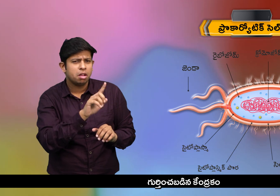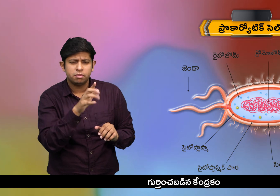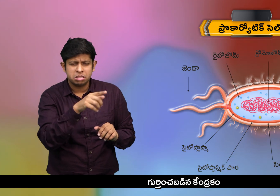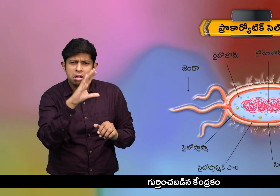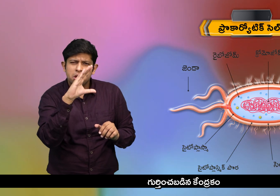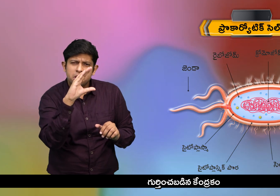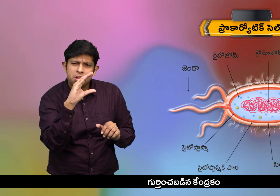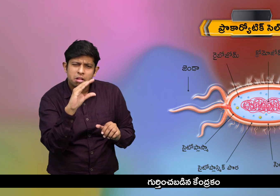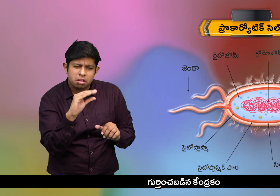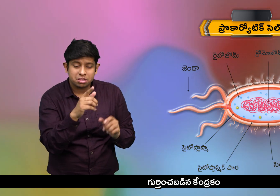గుర్తించబడిన కేంద్రకం